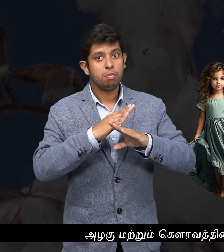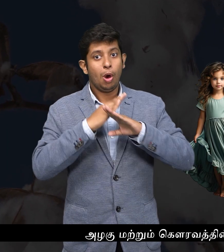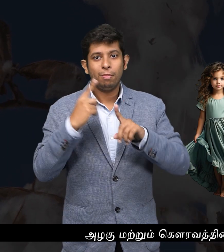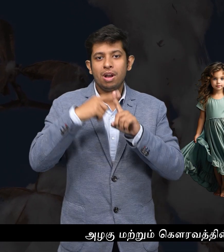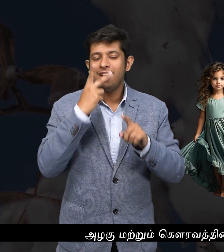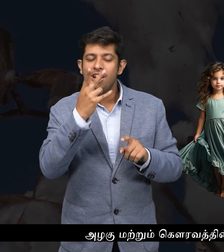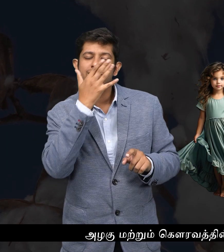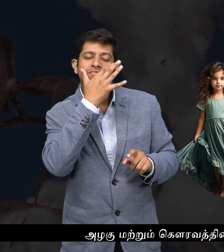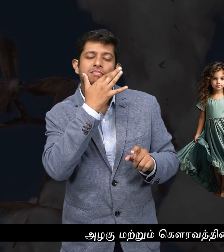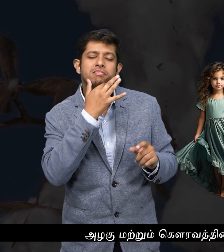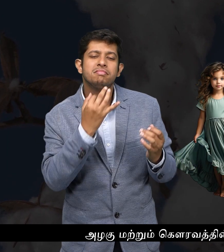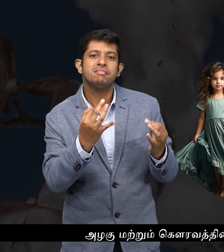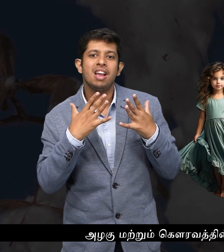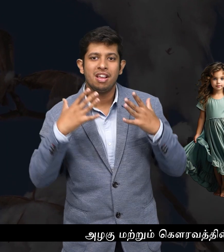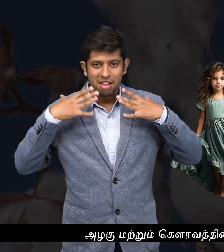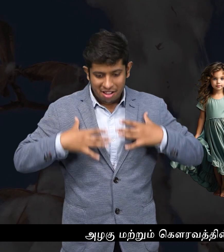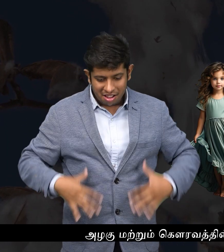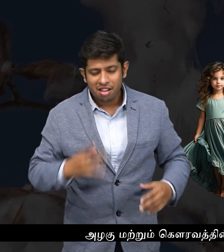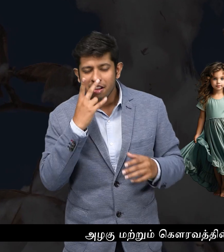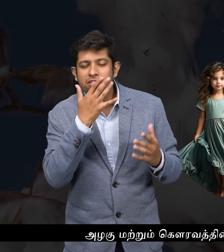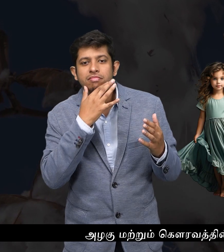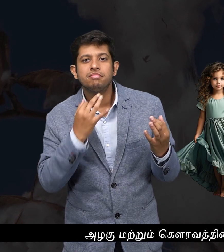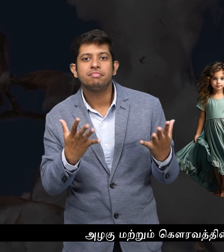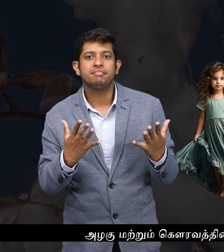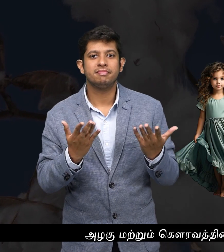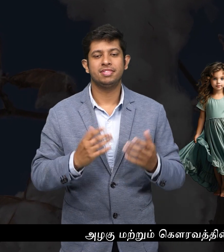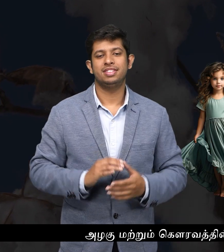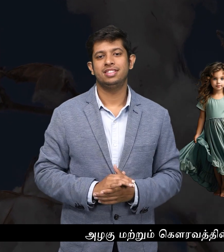அழகு மற்றும் கௌரவத்தின் அடையாளமாகவும் இருக்கிறது.